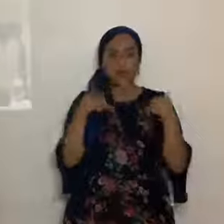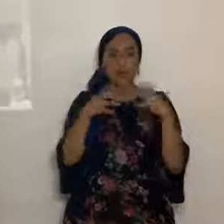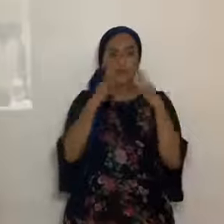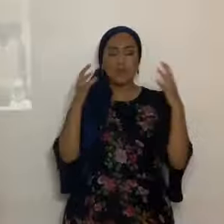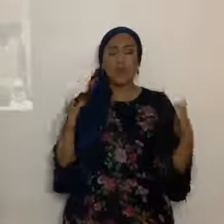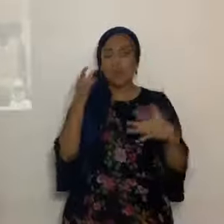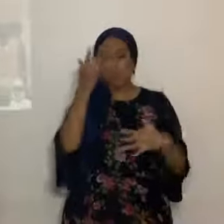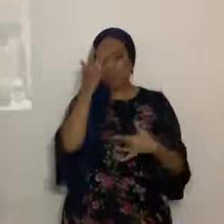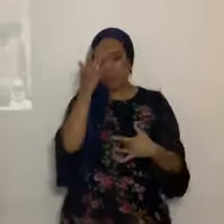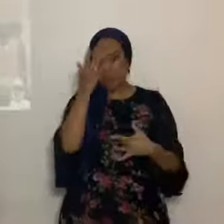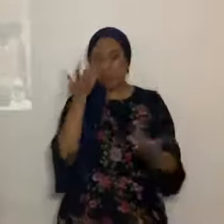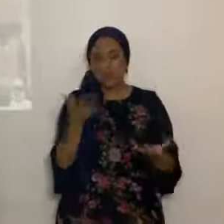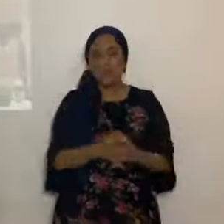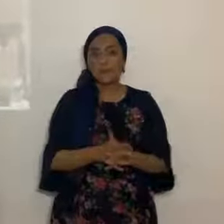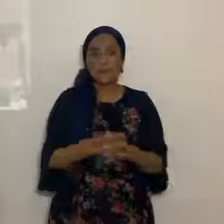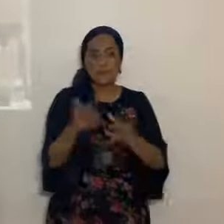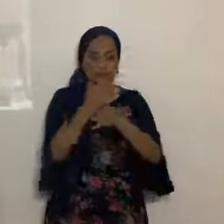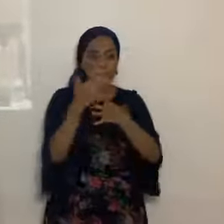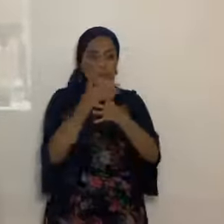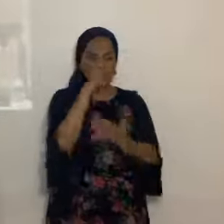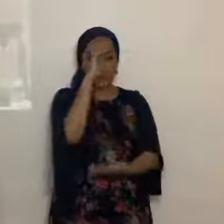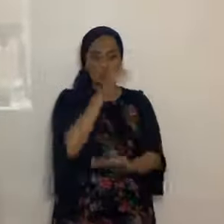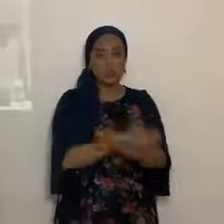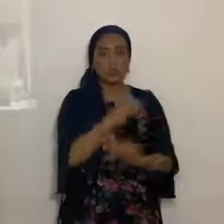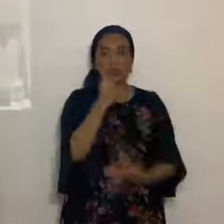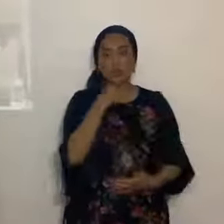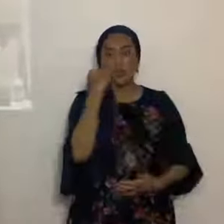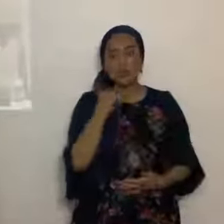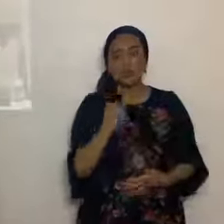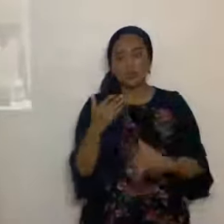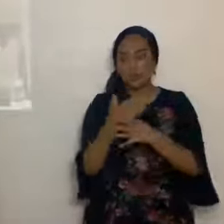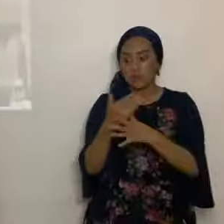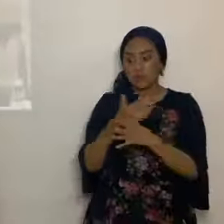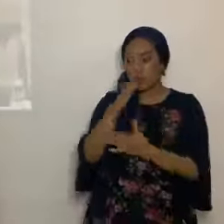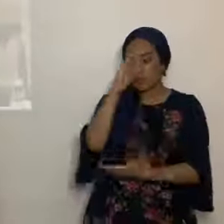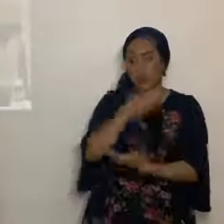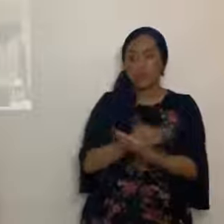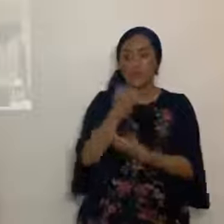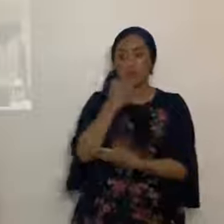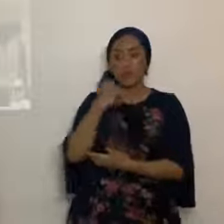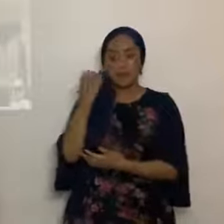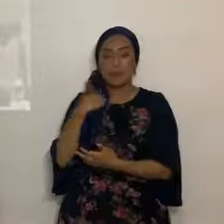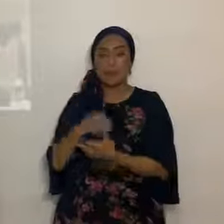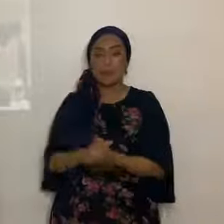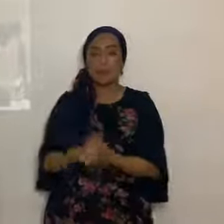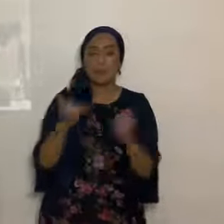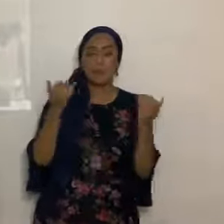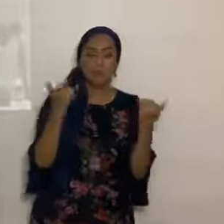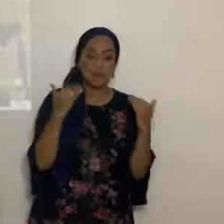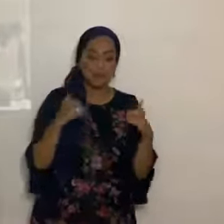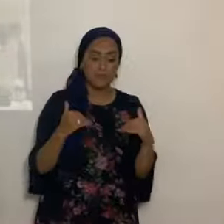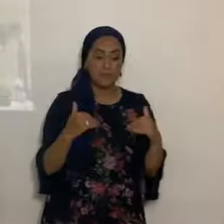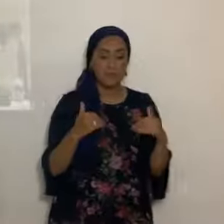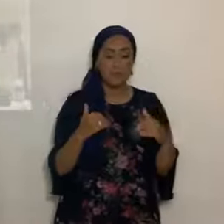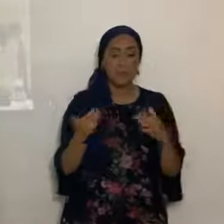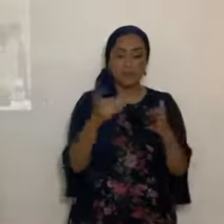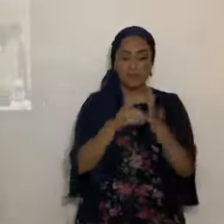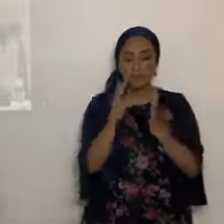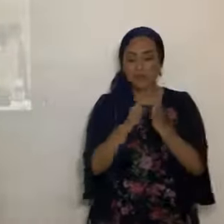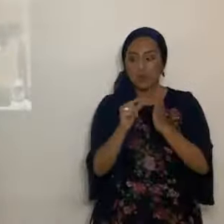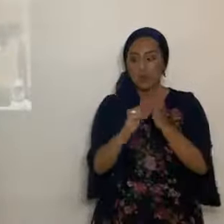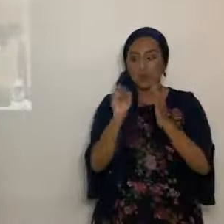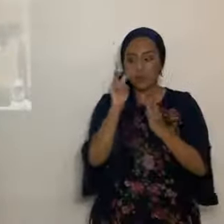enfermedad. Entre los hijos de Israel. Entre los hijos de Israel. Ahora, voy a volver a leer el